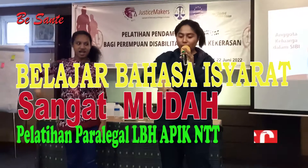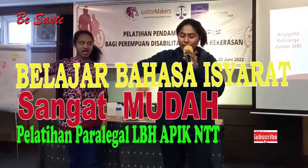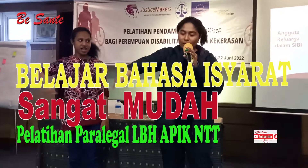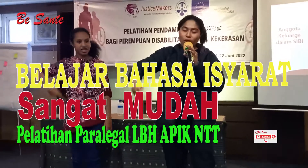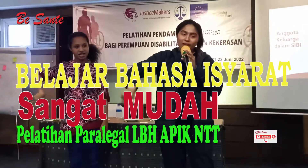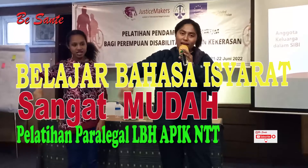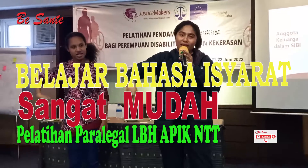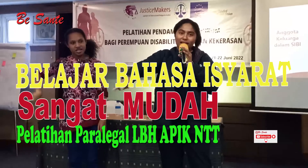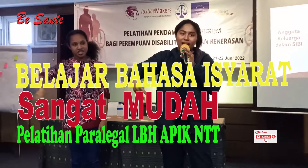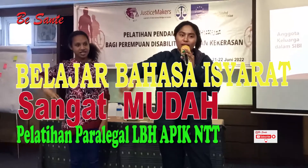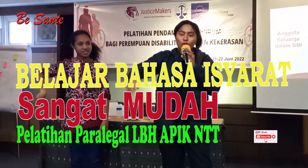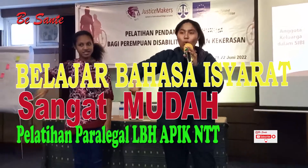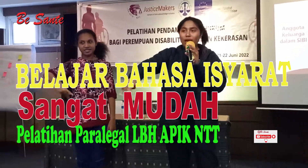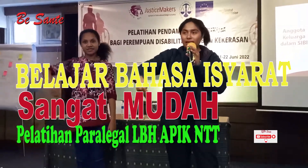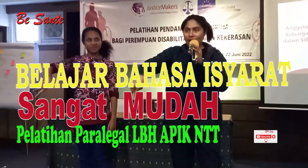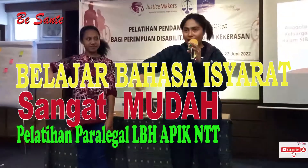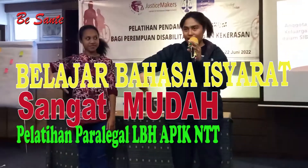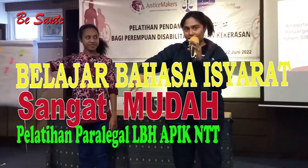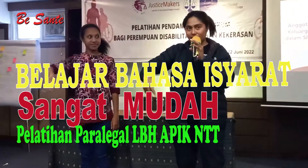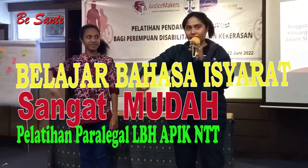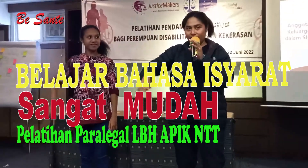depan, keluarga. Keluarga. Oke.